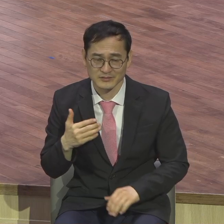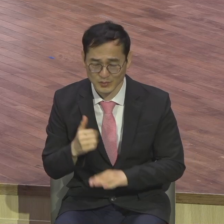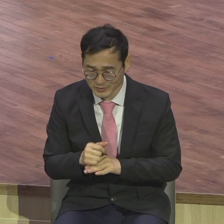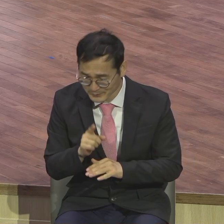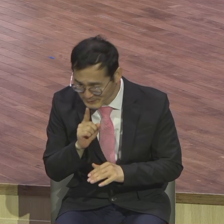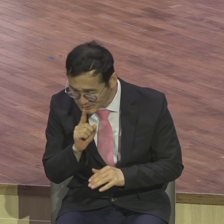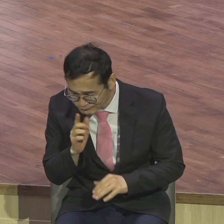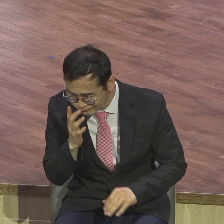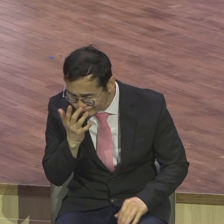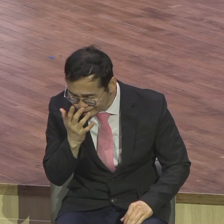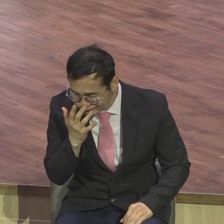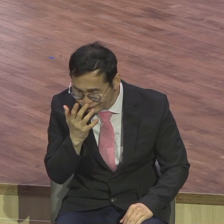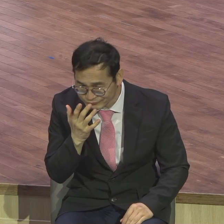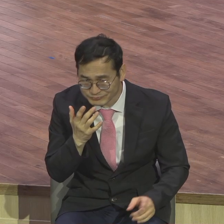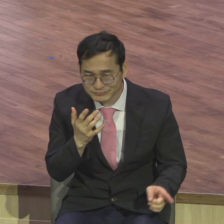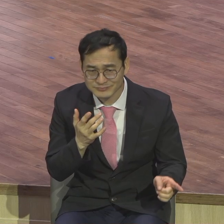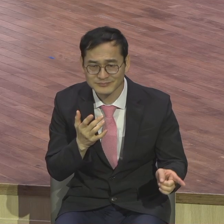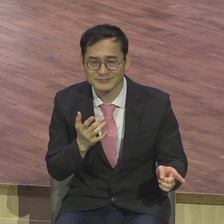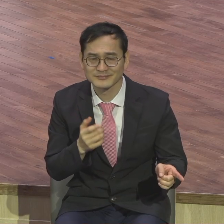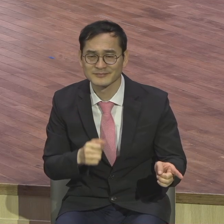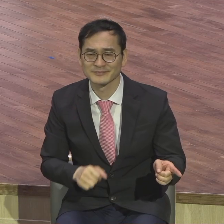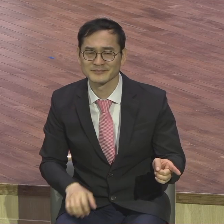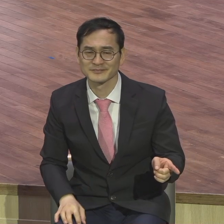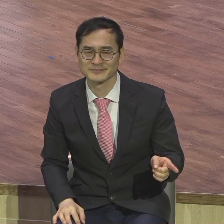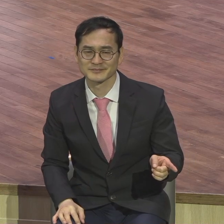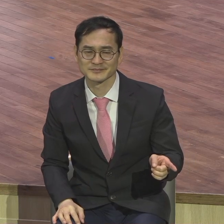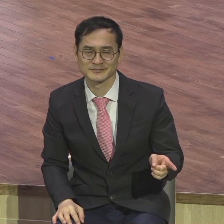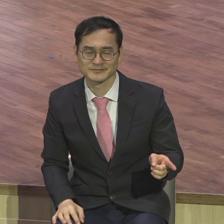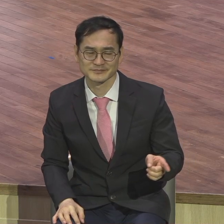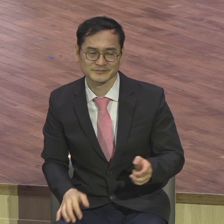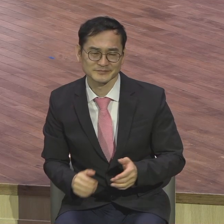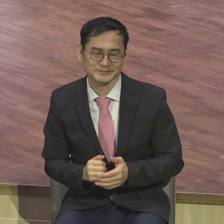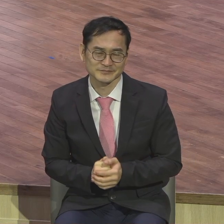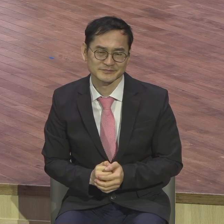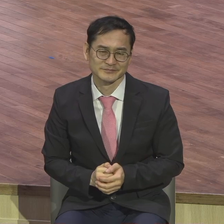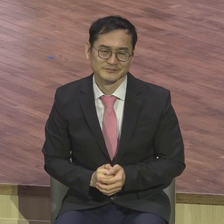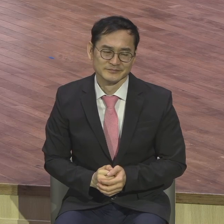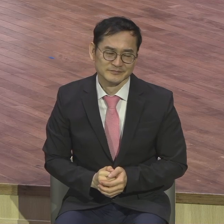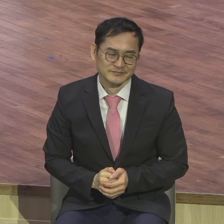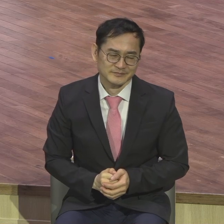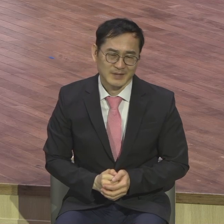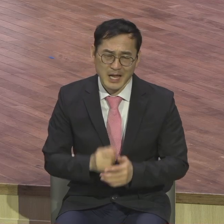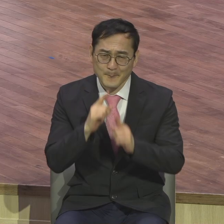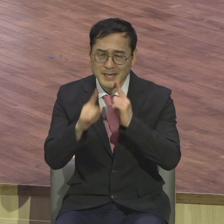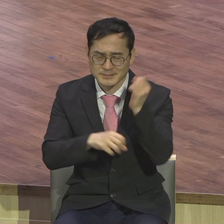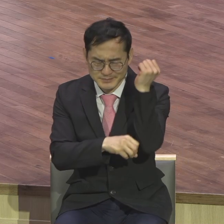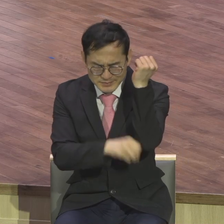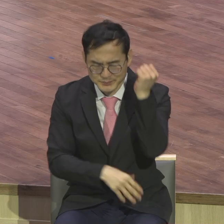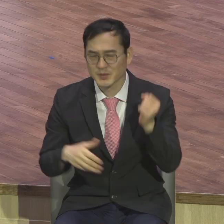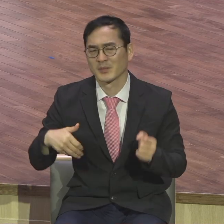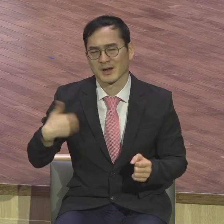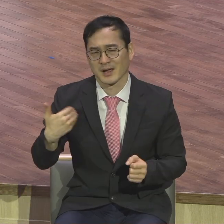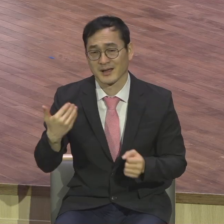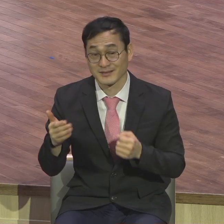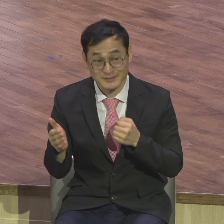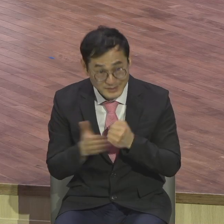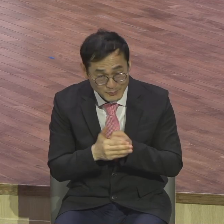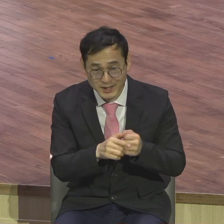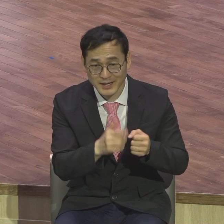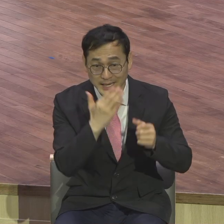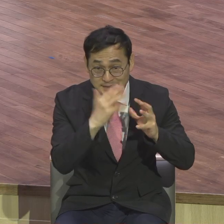참 이상해요. 이 사람 선입기에 말이요. 그러니까 말씀의 본질을 못 잡은 이스라엘 백신들은